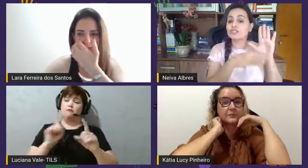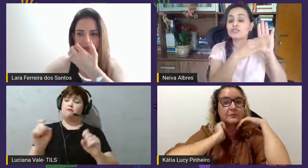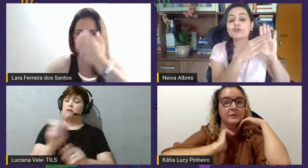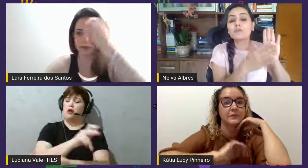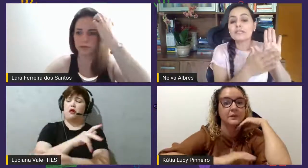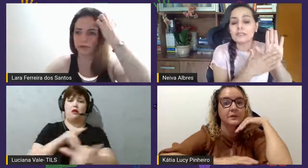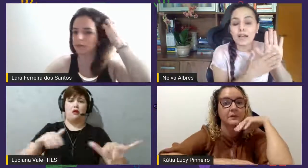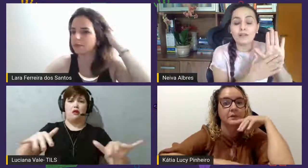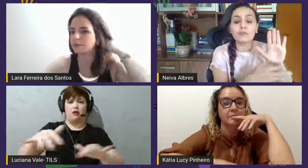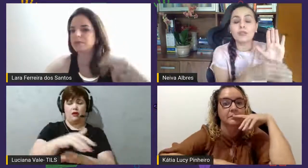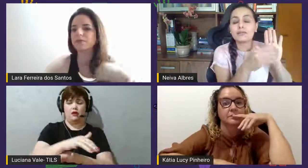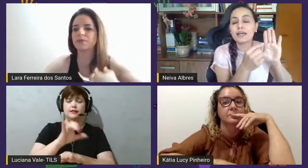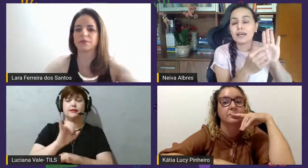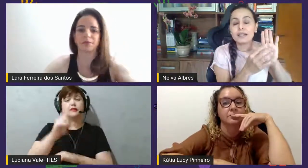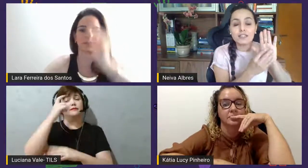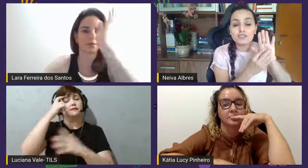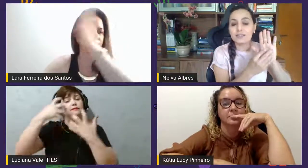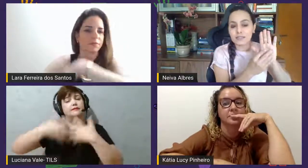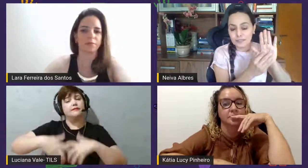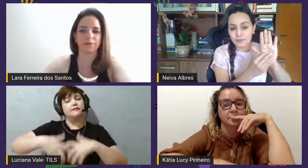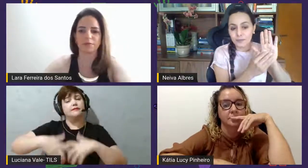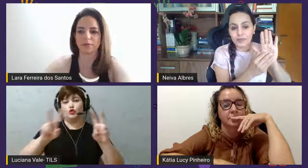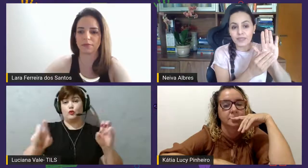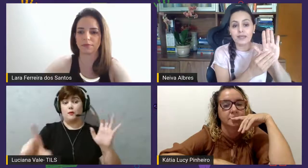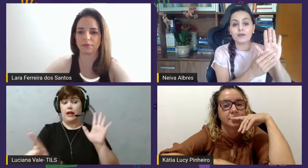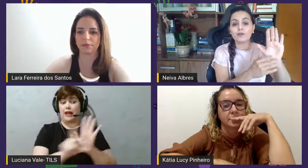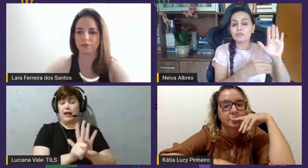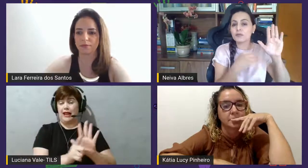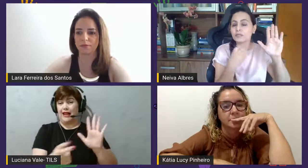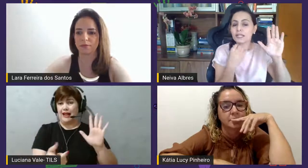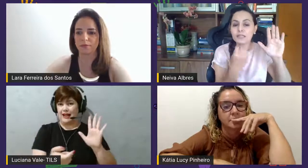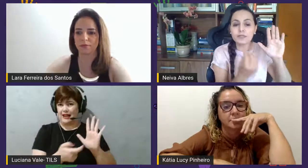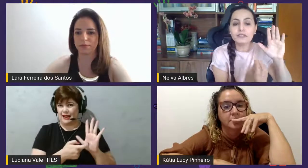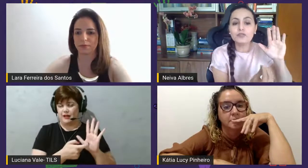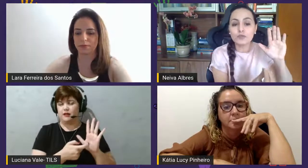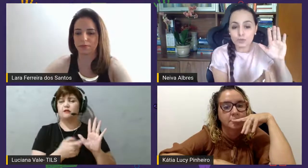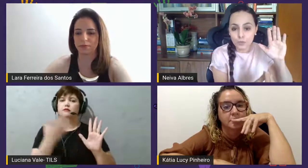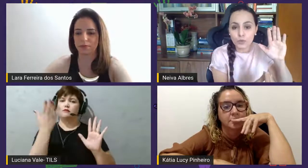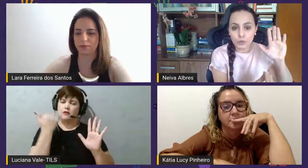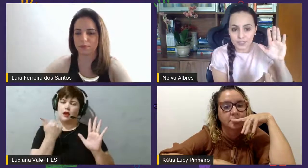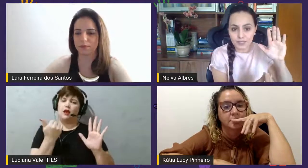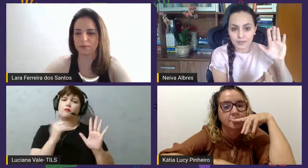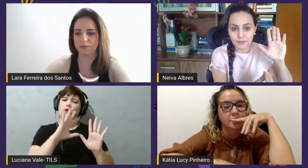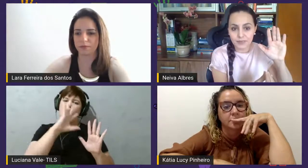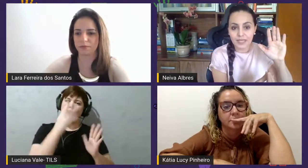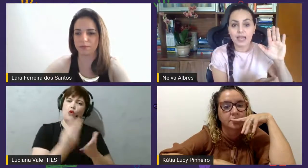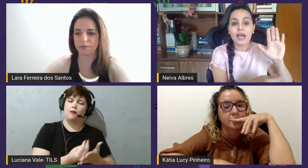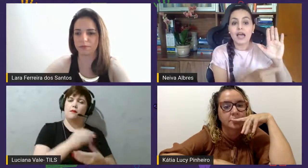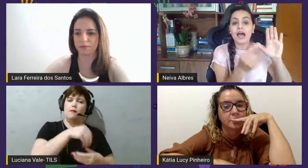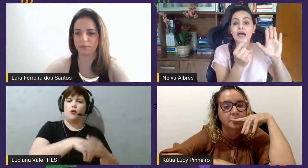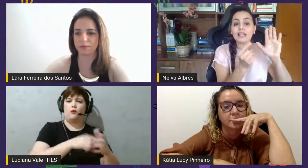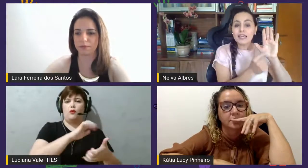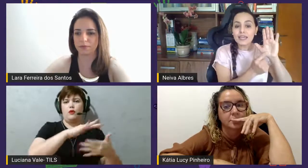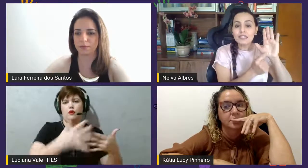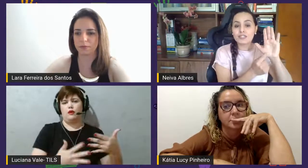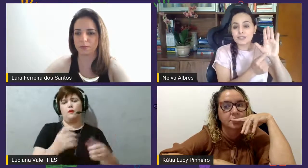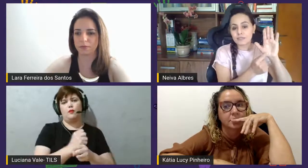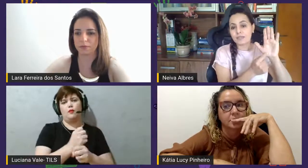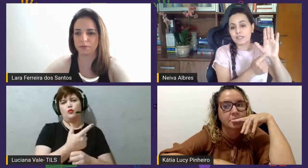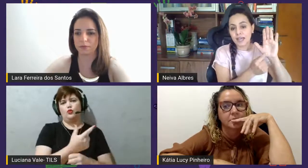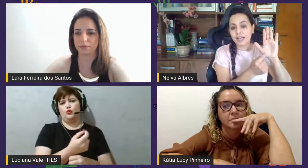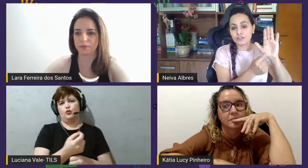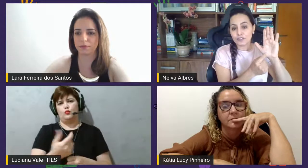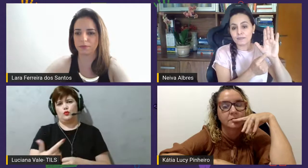Então, assim, se a gente for pensar no plano da legislação, né, o reconhecimento da Libras 2002, a lei